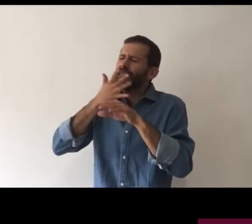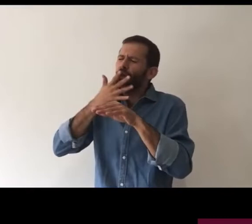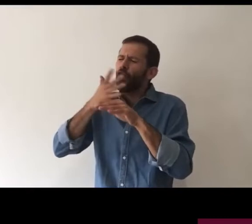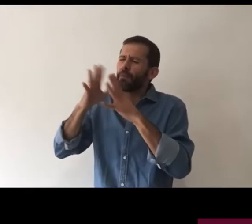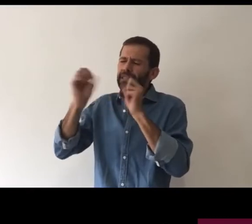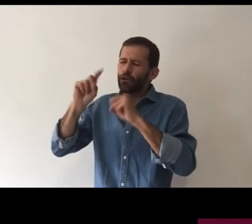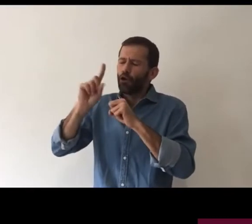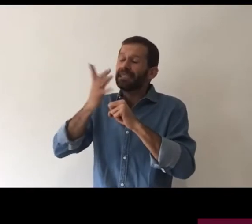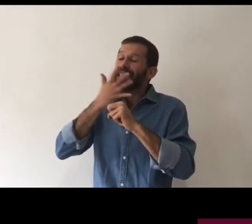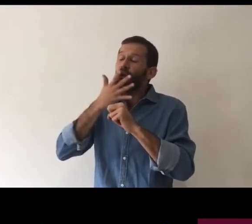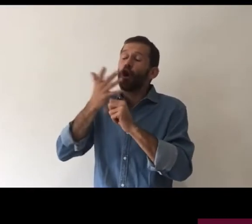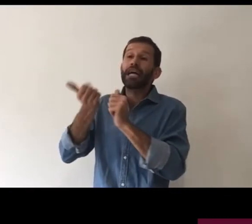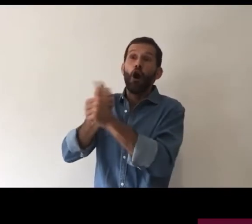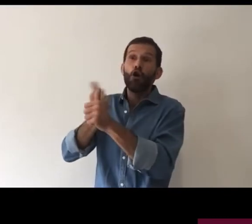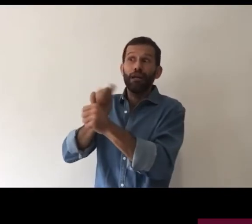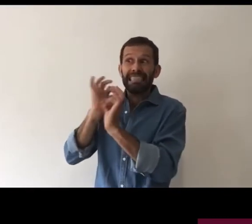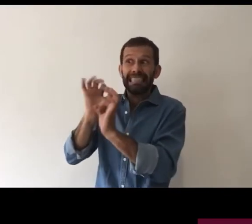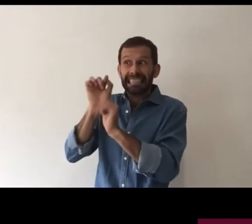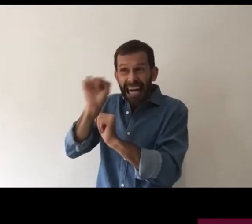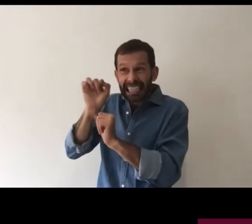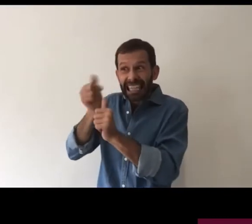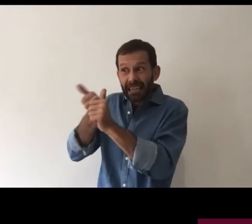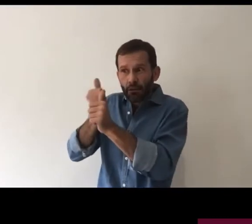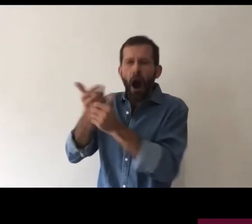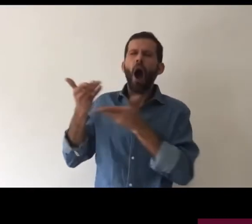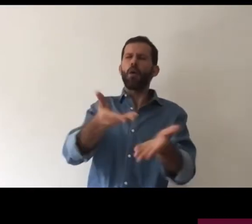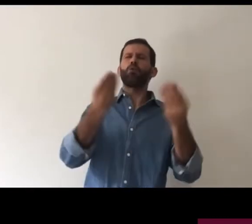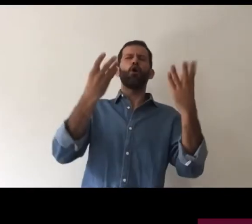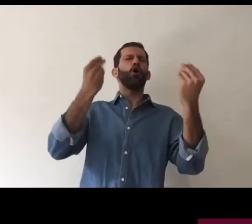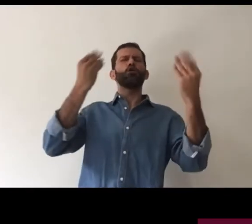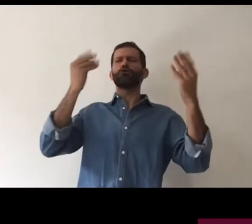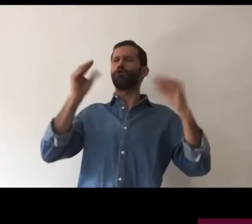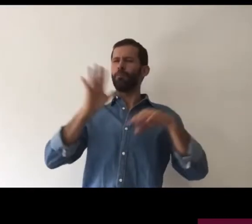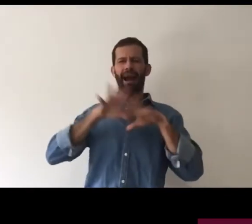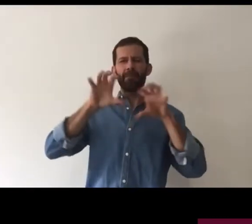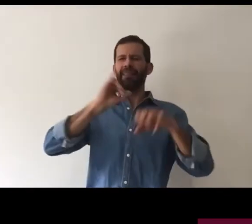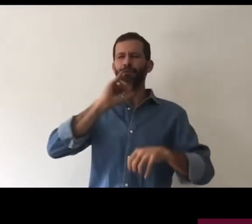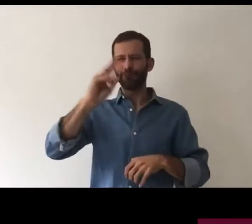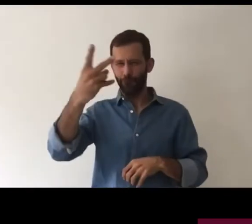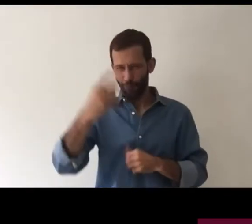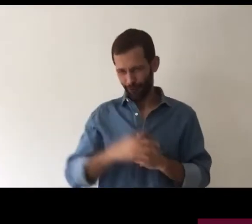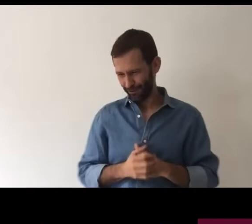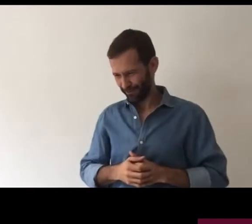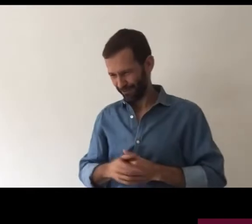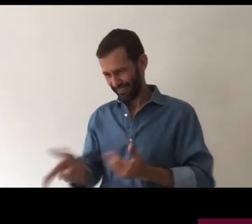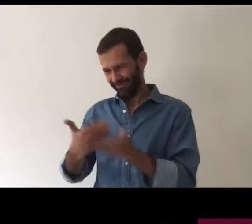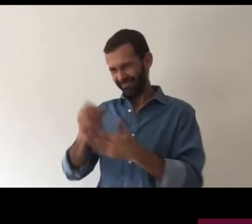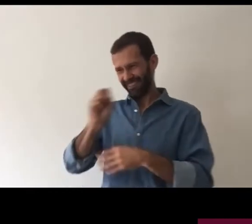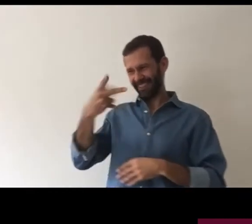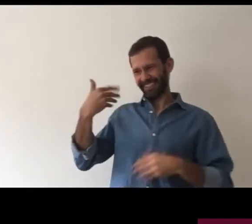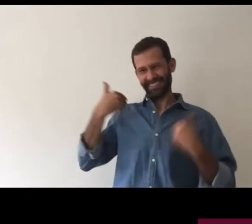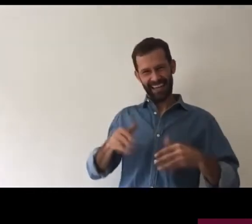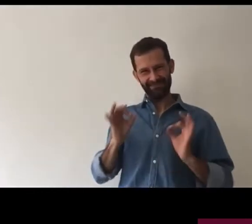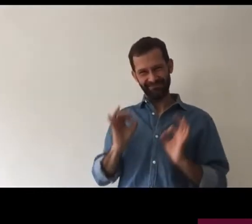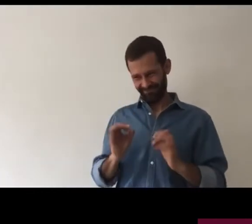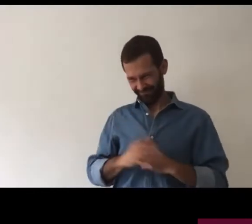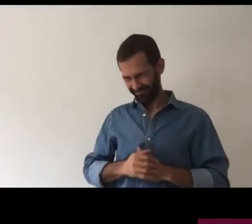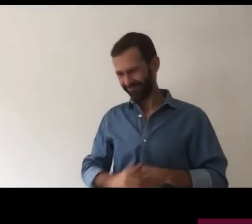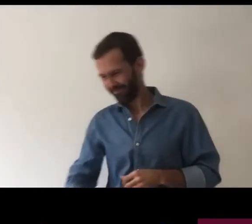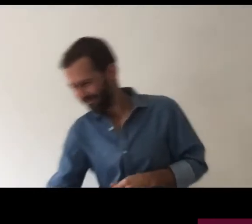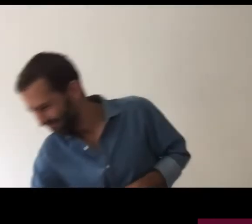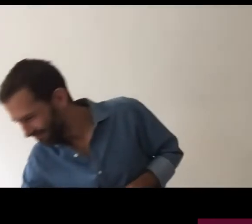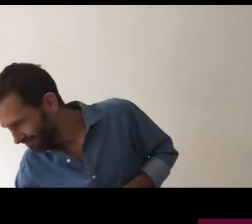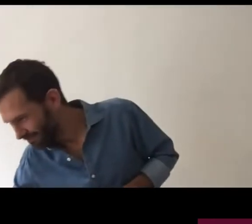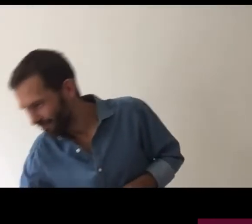arbitrarios, la utilización de signos icónicos, ayudan muchísimo para